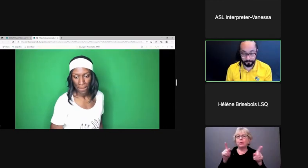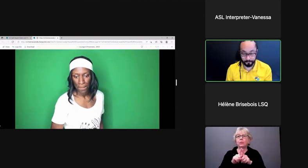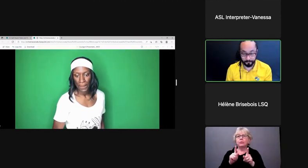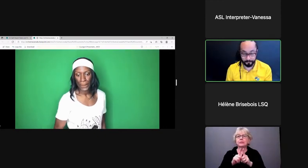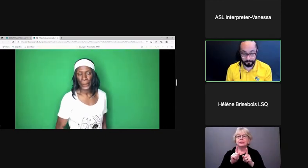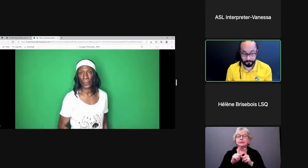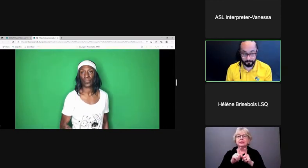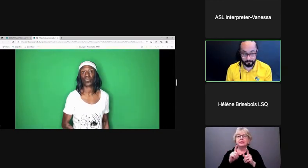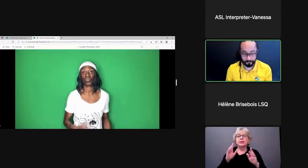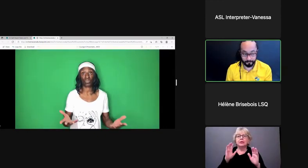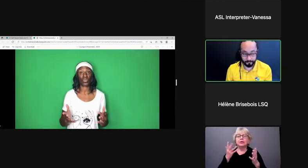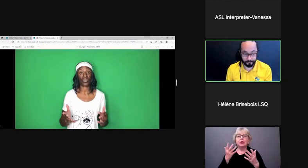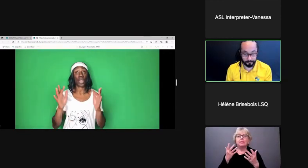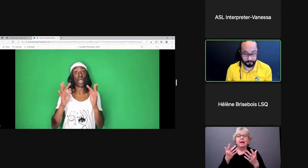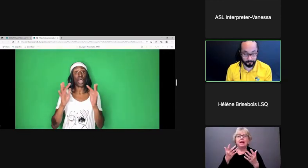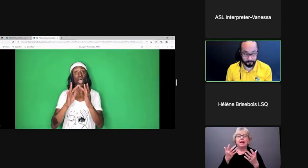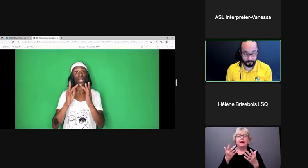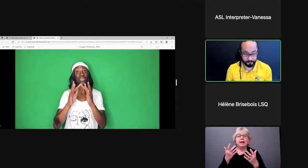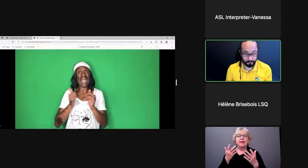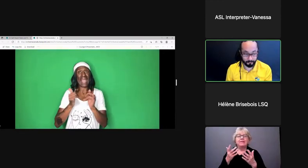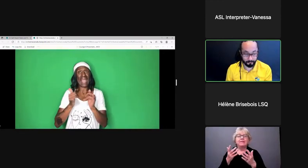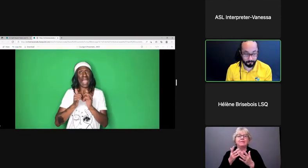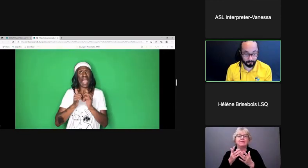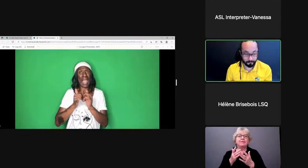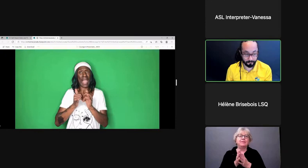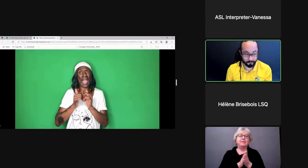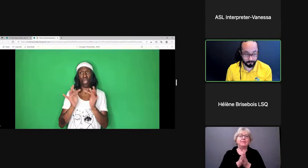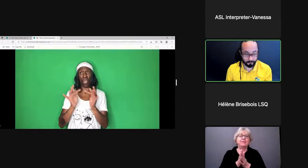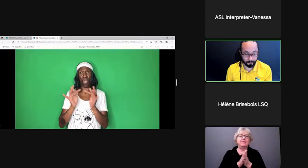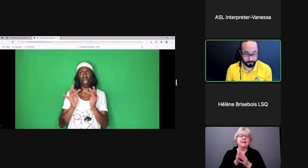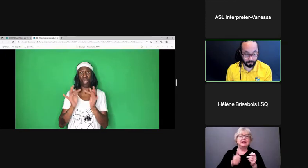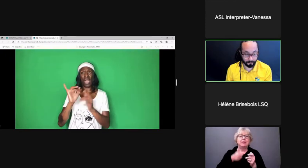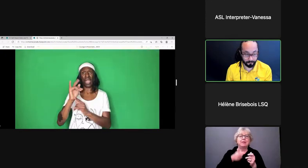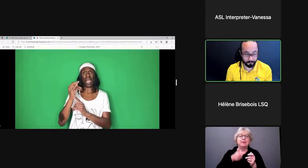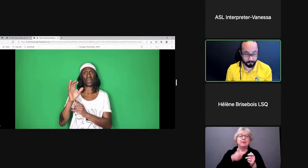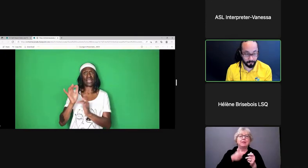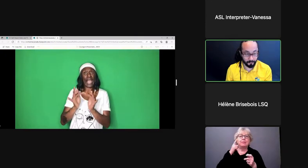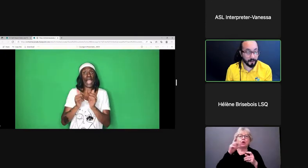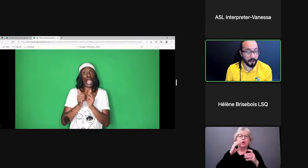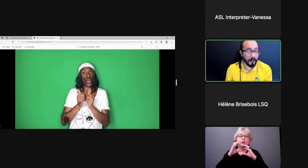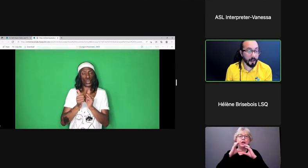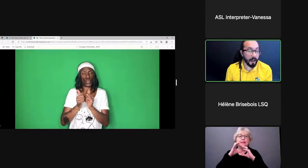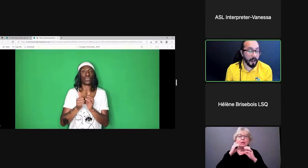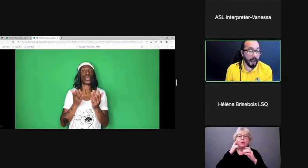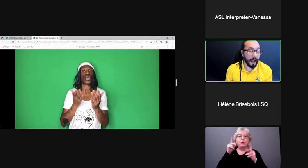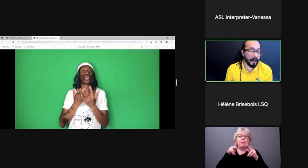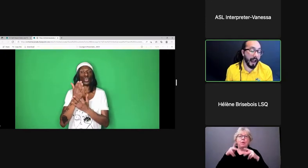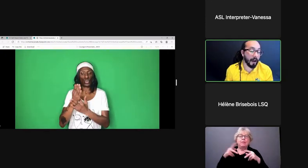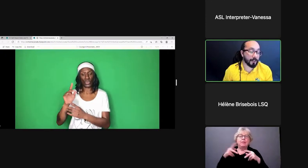favoriser, encore une fois, l'accessibilité de la communication pour les gens qui viennent au spectacle?